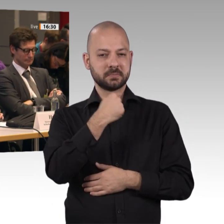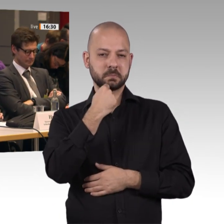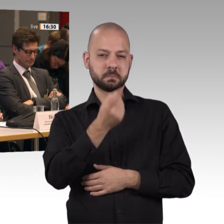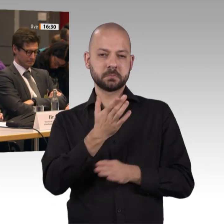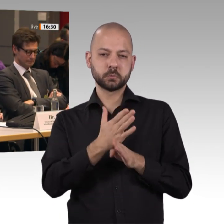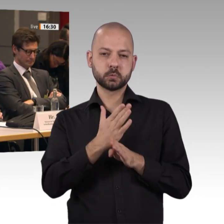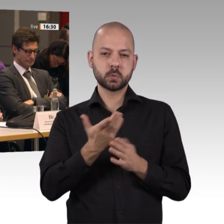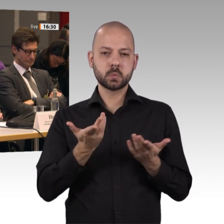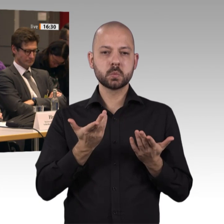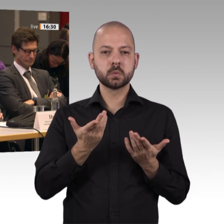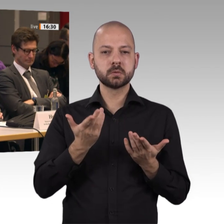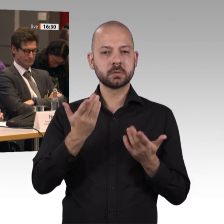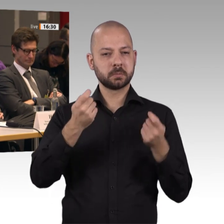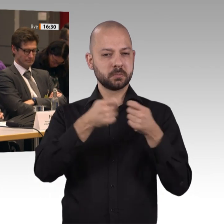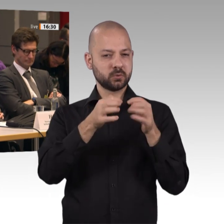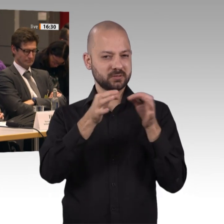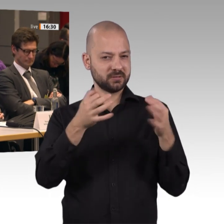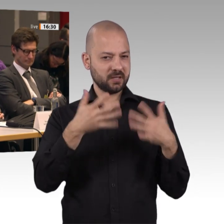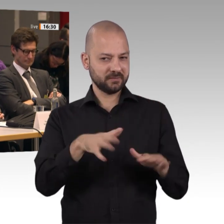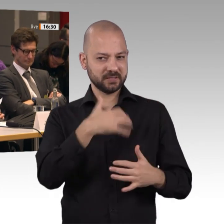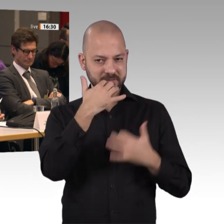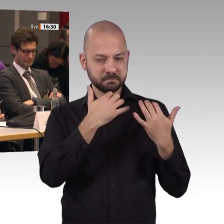benötigen, geschweige denn in Anspruch nehmen müssen.